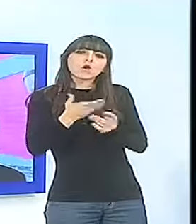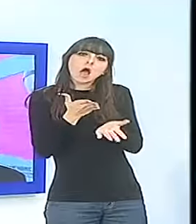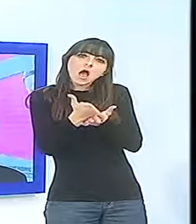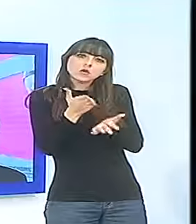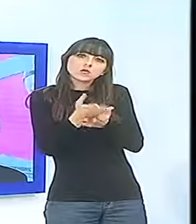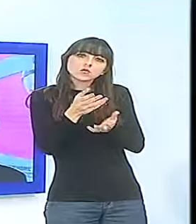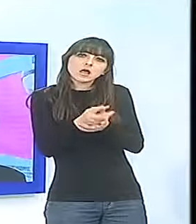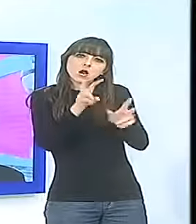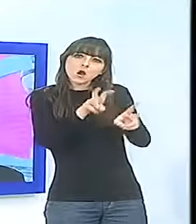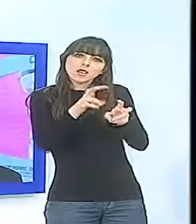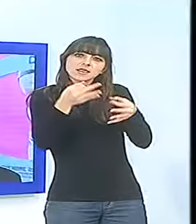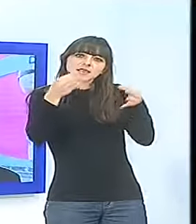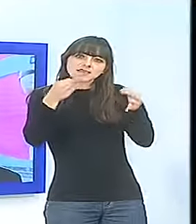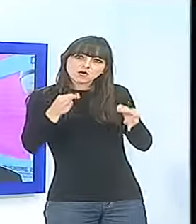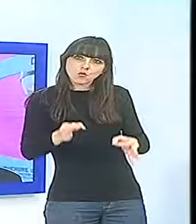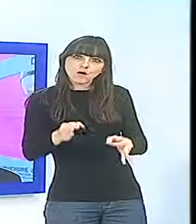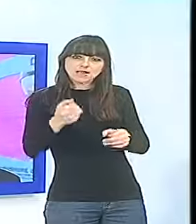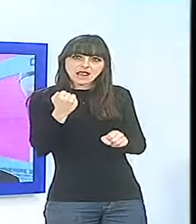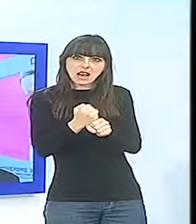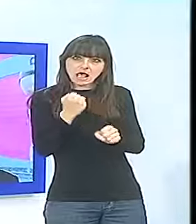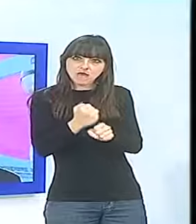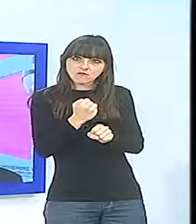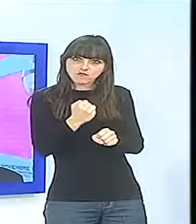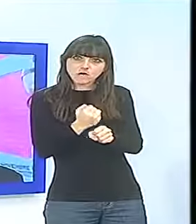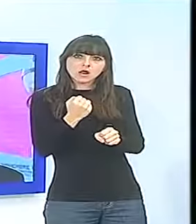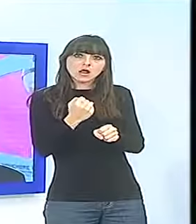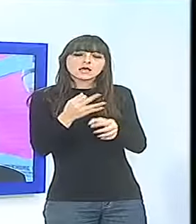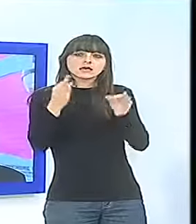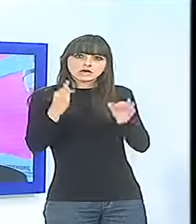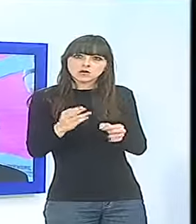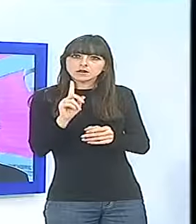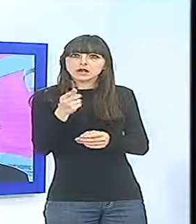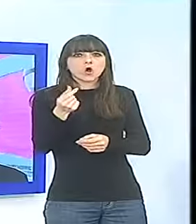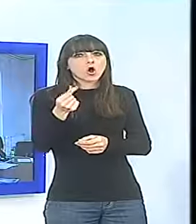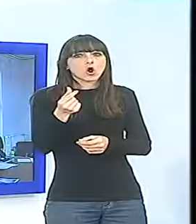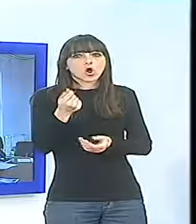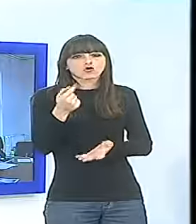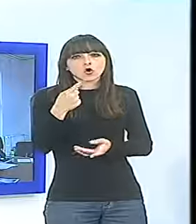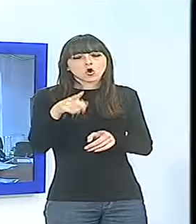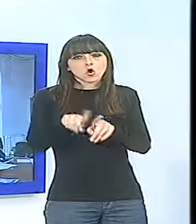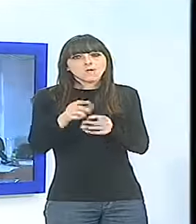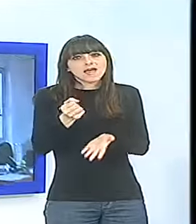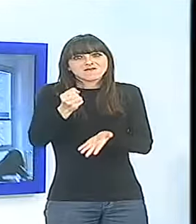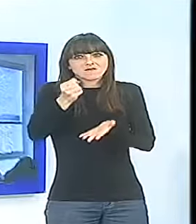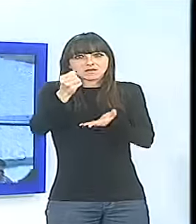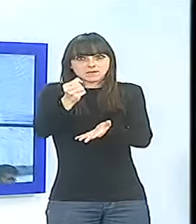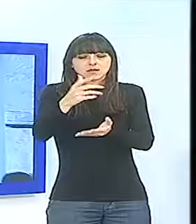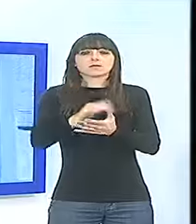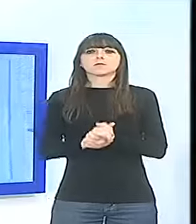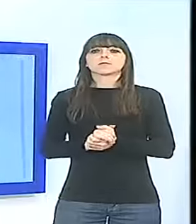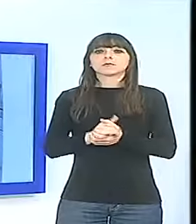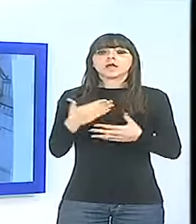a coltivare la sicurezza del lavoro, perché la sicurezza non è un costo ma è un investimento. Al mattino i ragazzi di 6